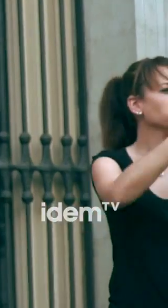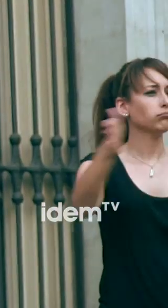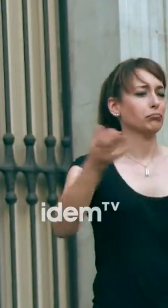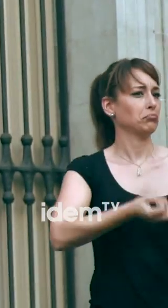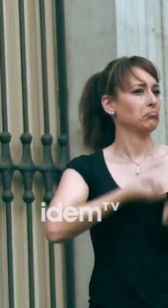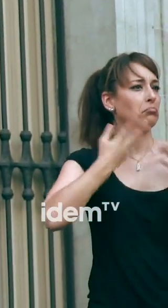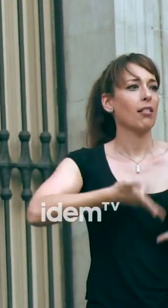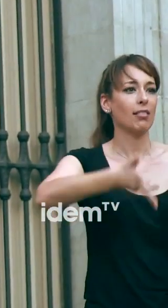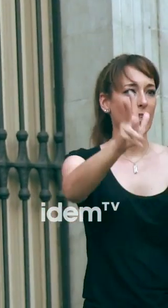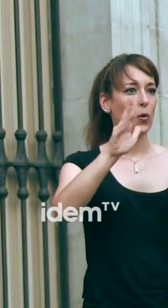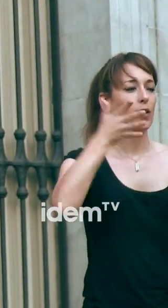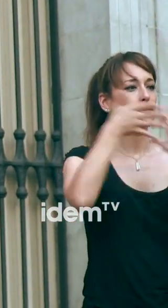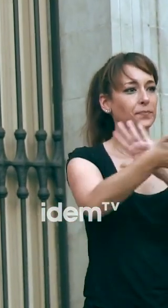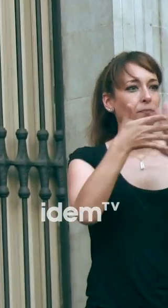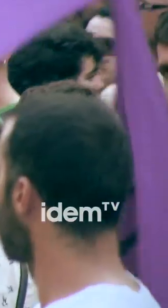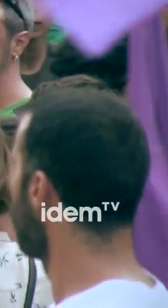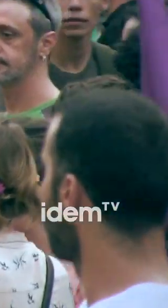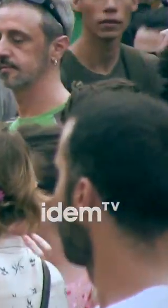llibertat.